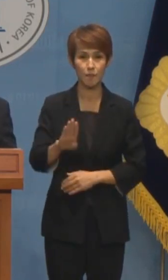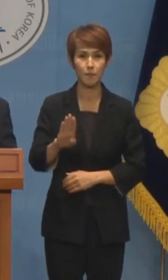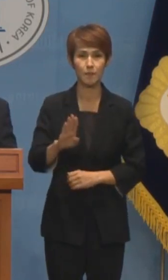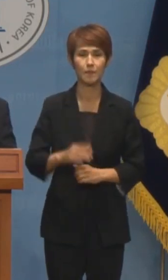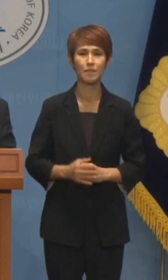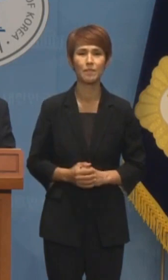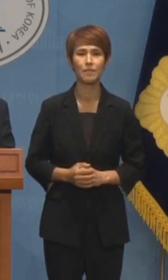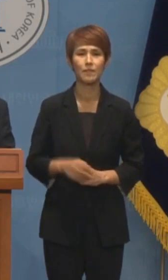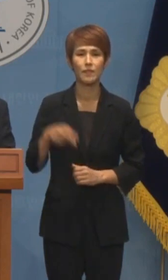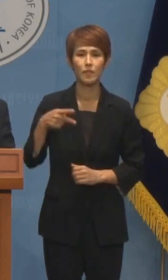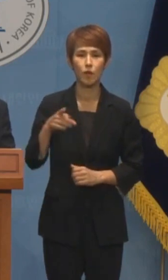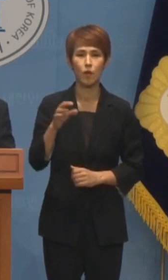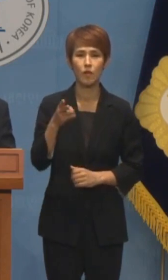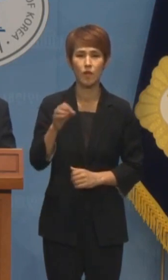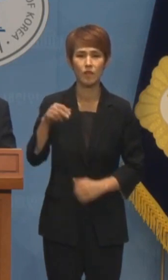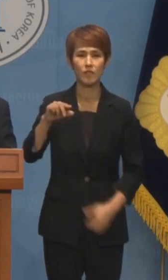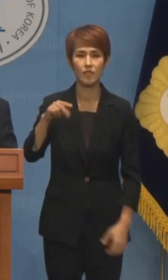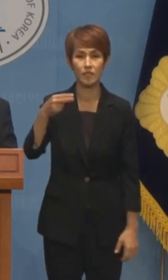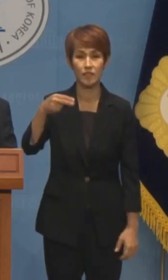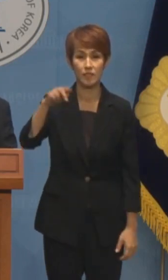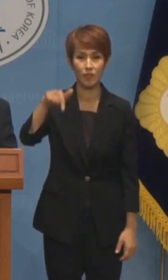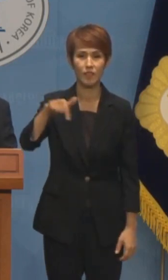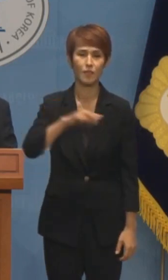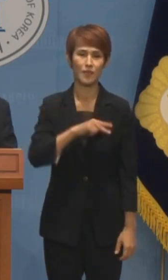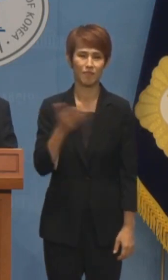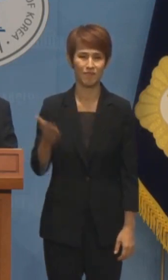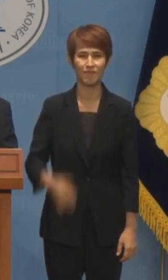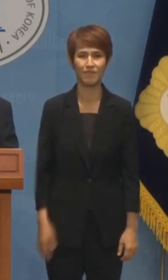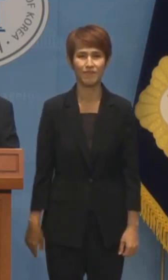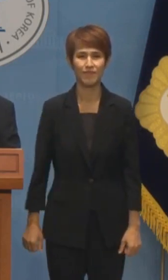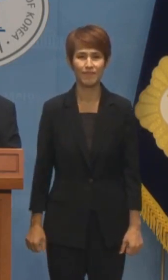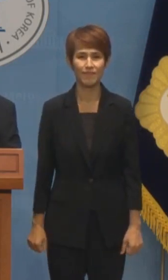국민비타민 서영석 의원입니다. 오늘은